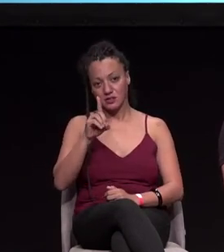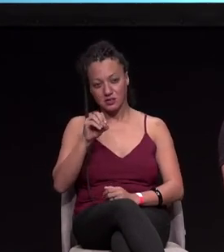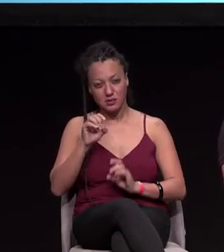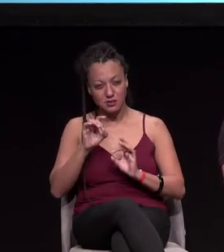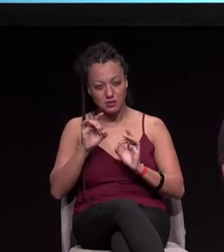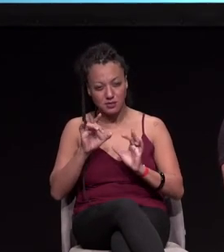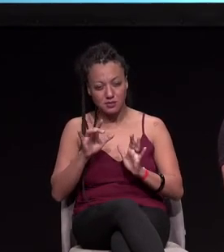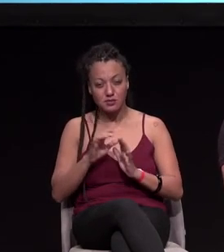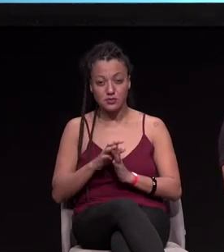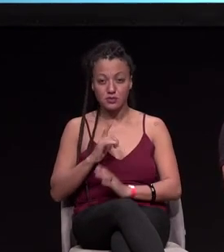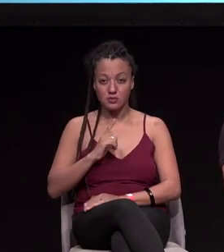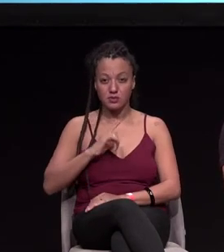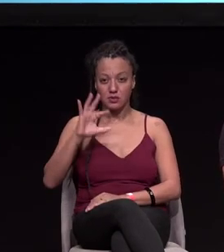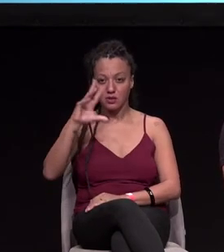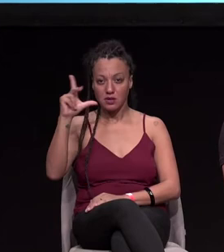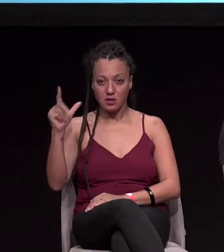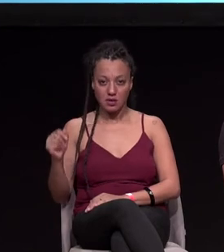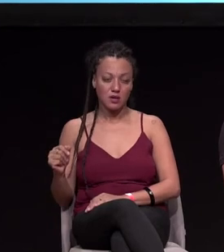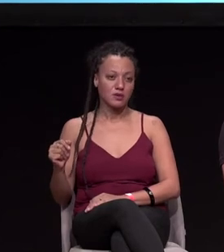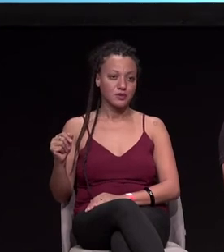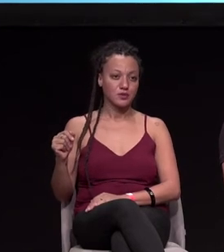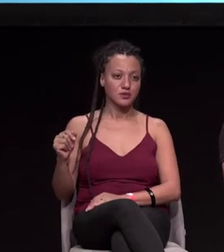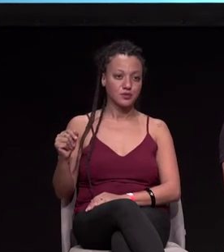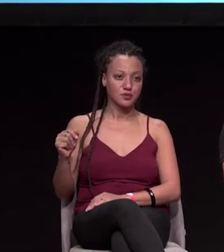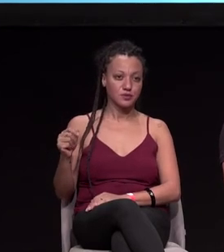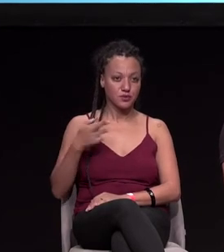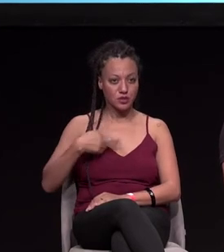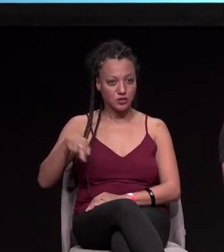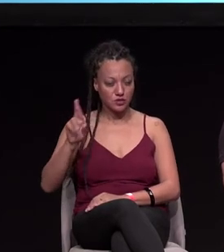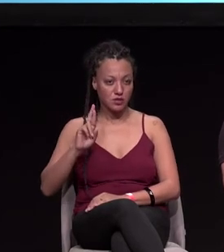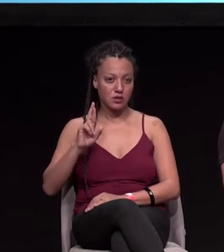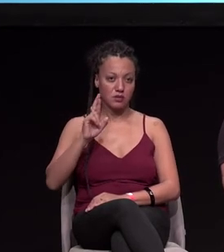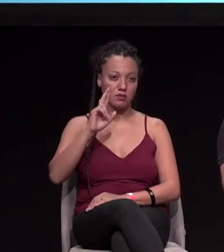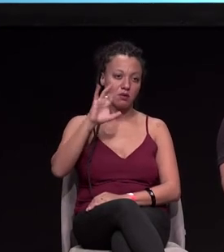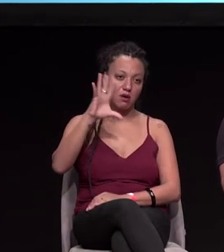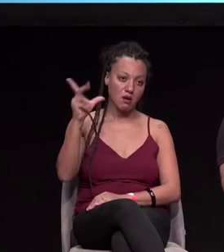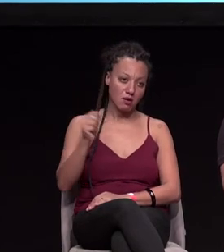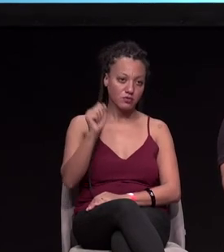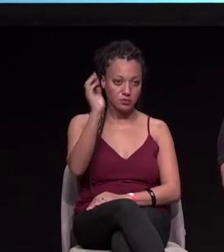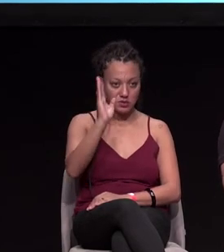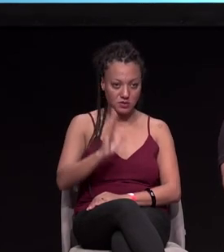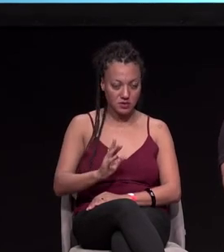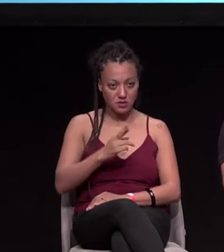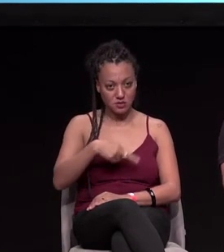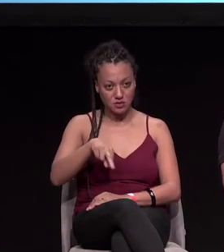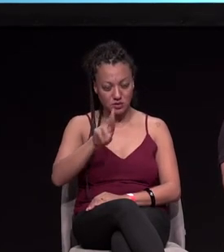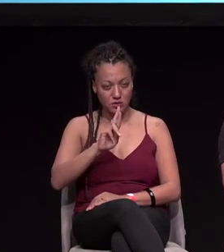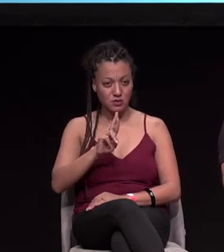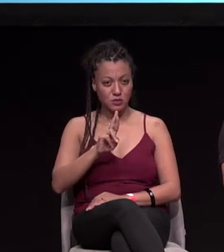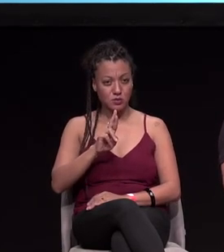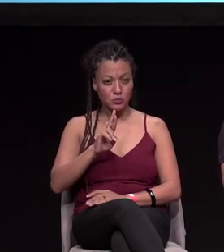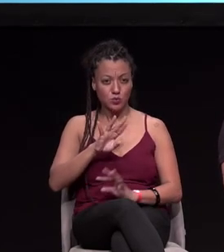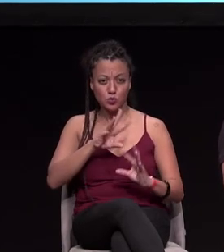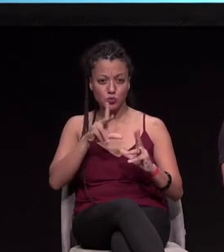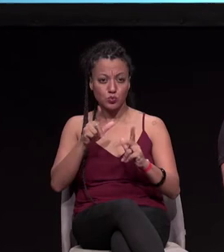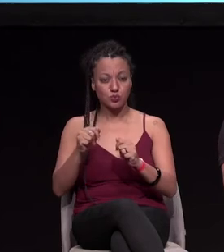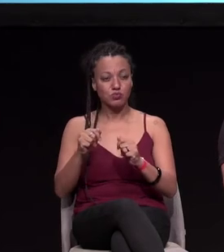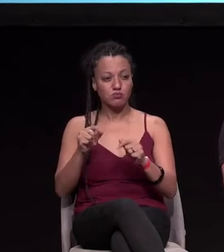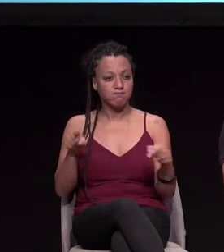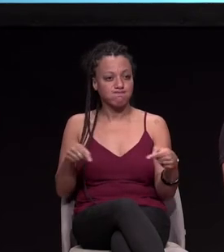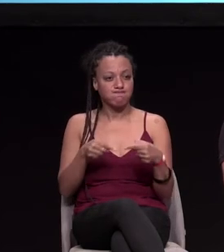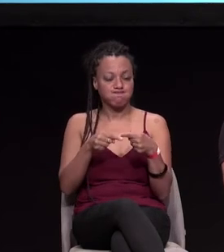religiosidade afro-brasileira ela ela permeia é ao lado da